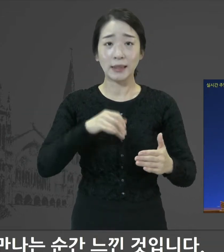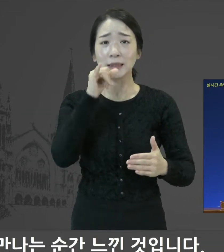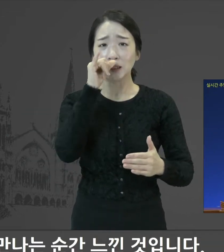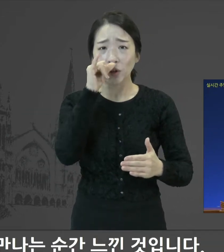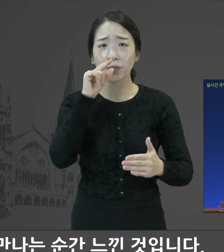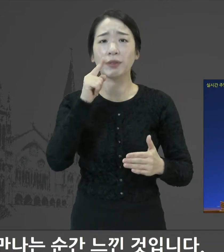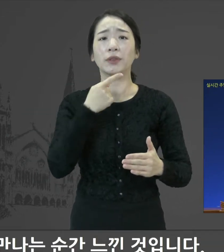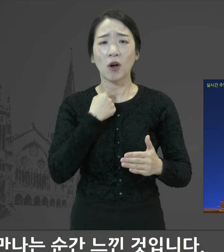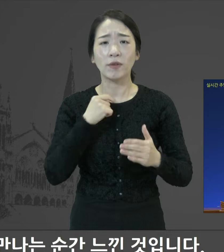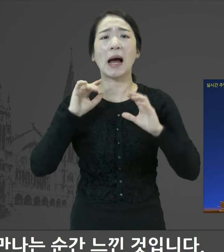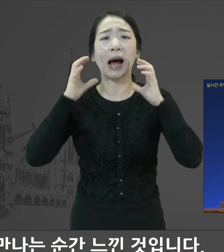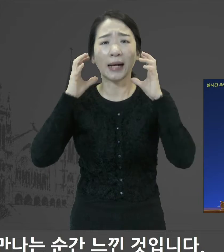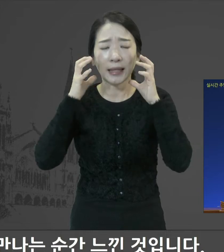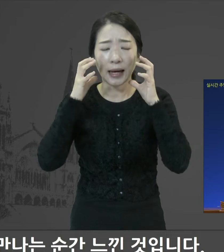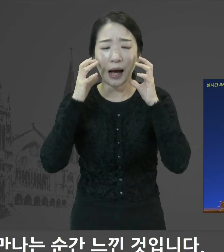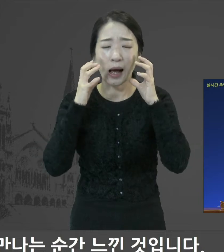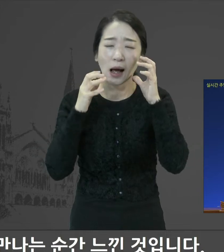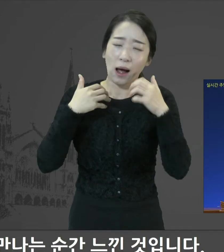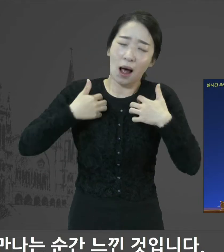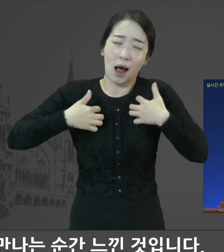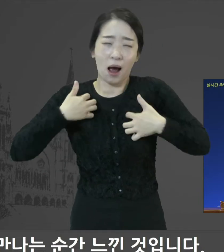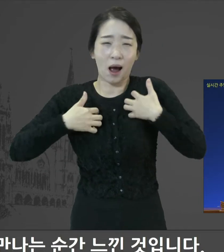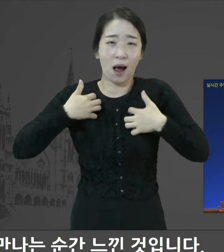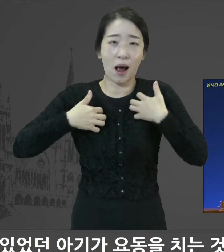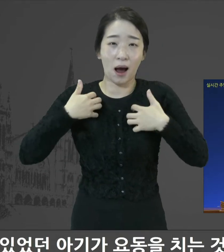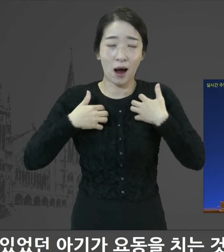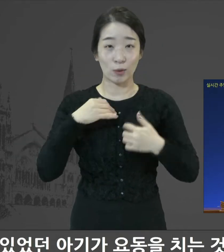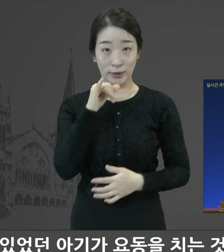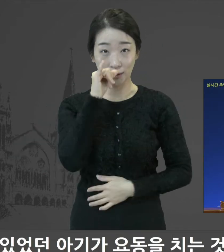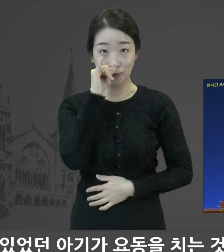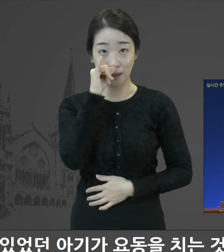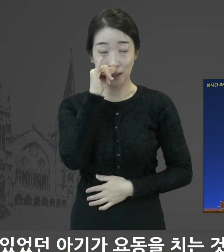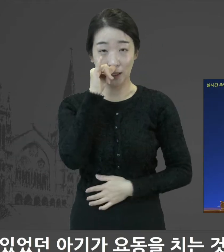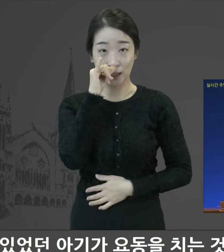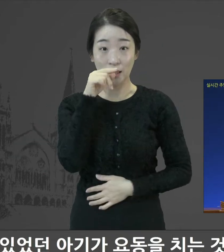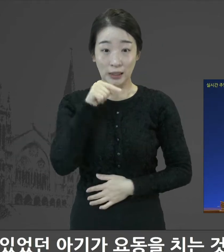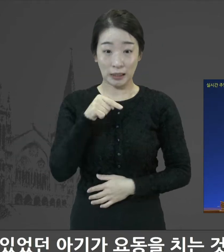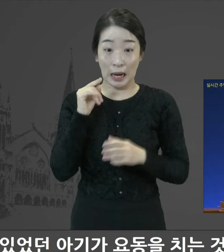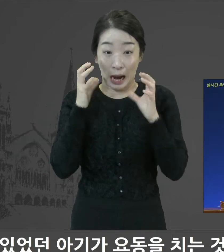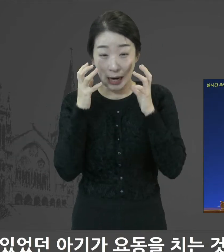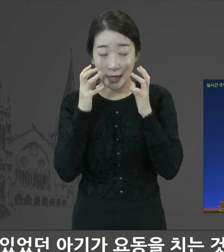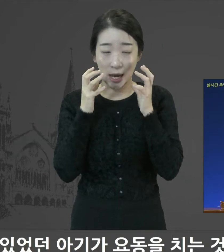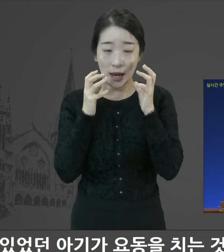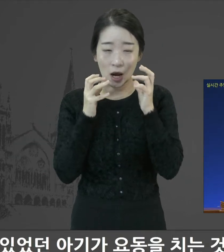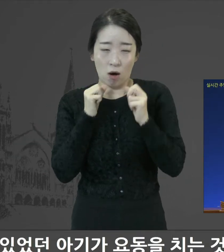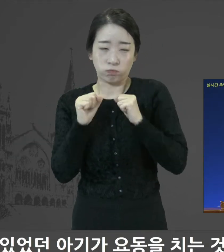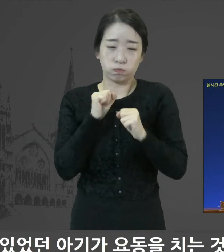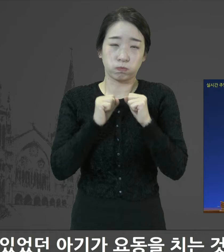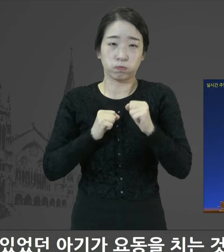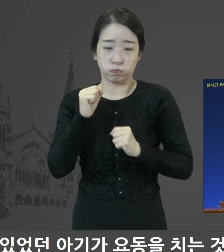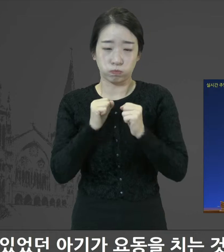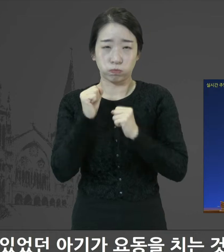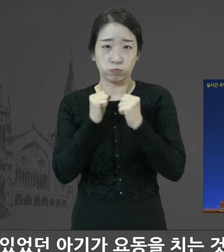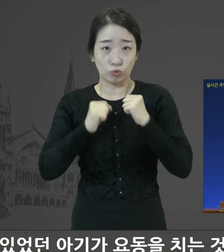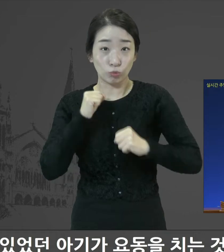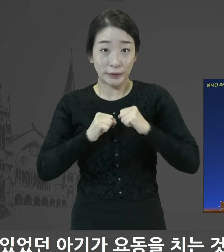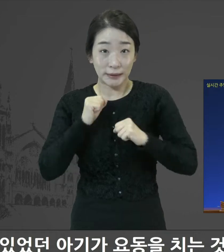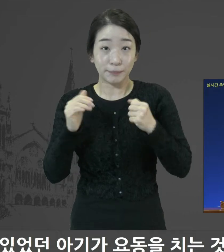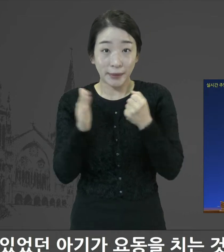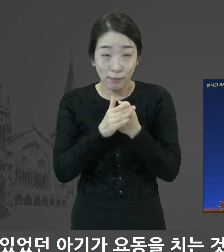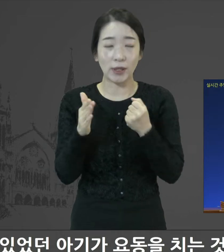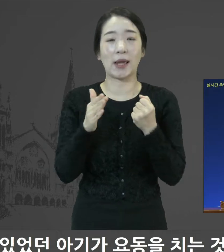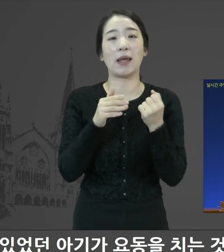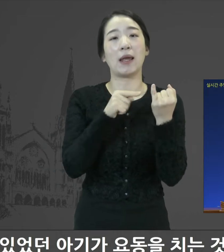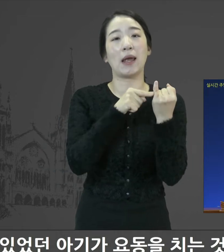아기가 요동을 치는 거였습니다. 이 아이 덕분에 그 아이의 엄마인 엘리사벳이 은혜를